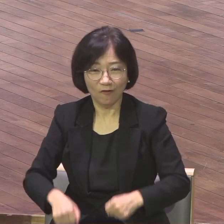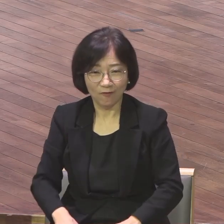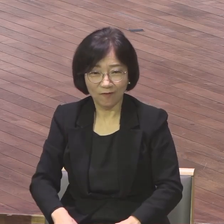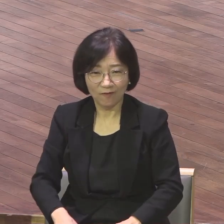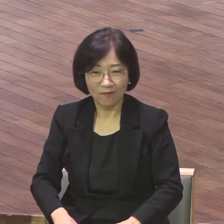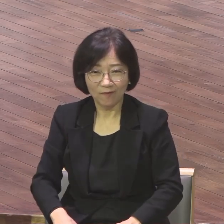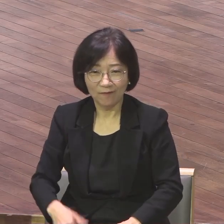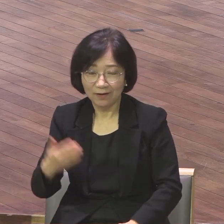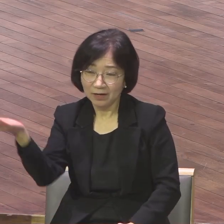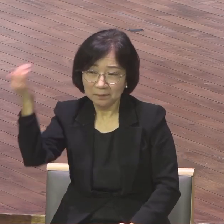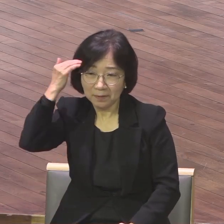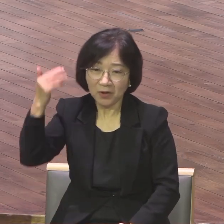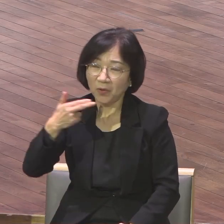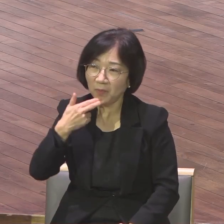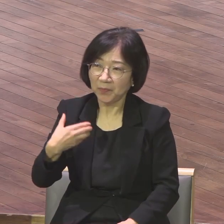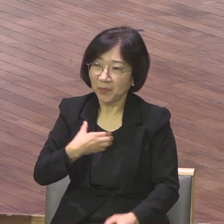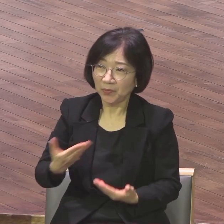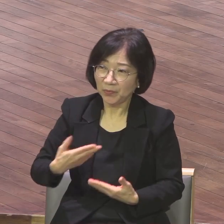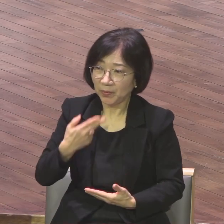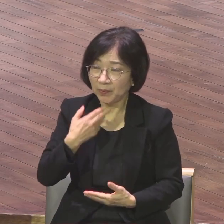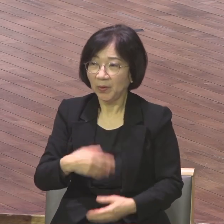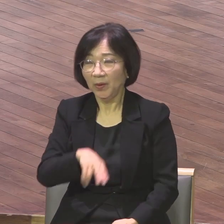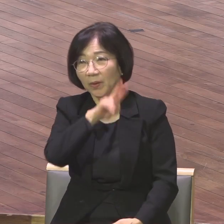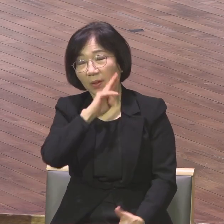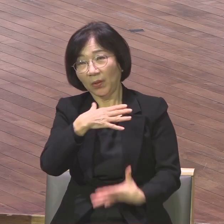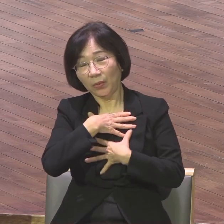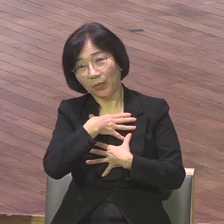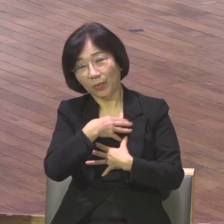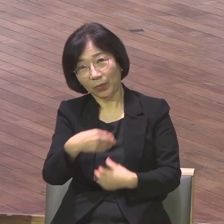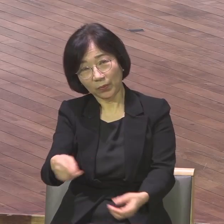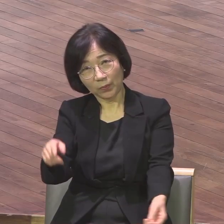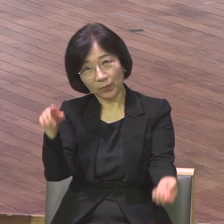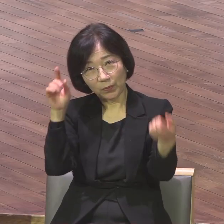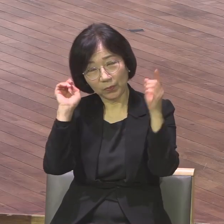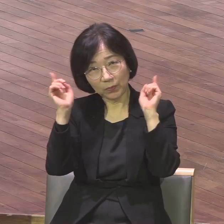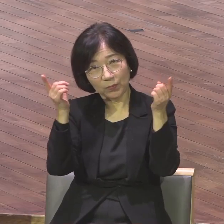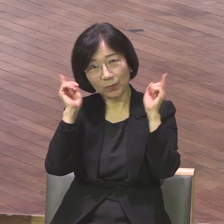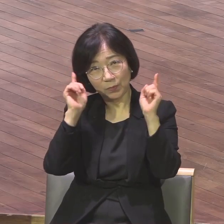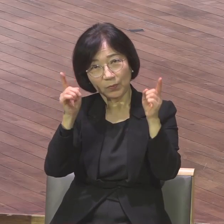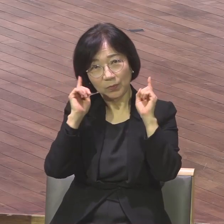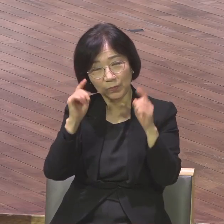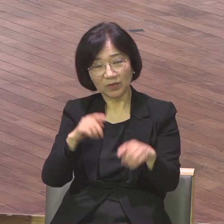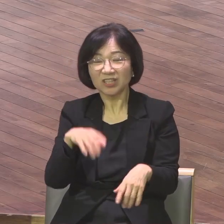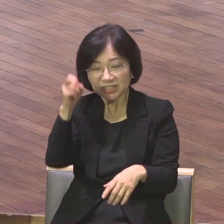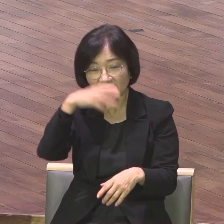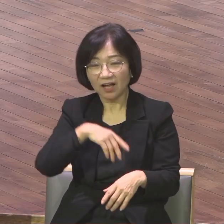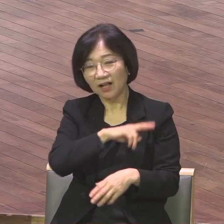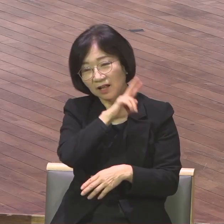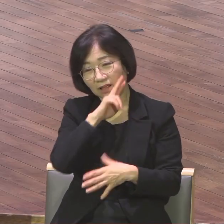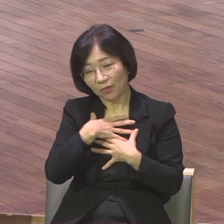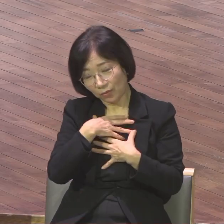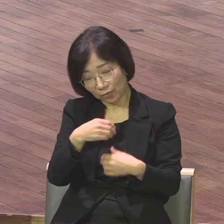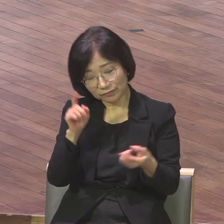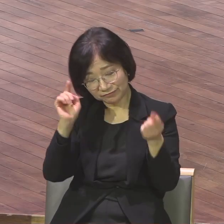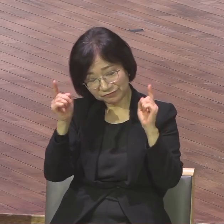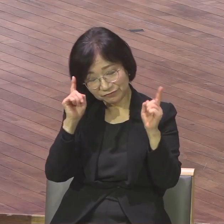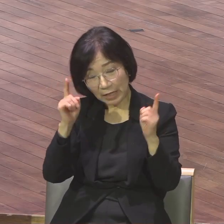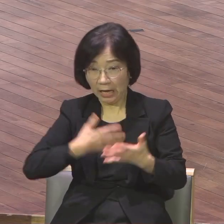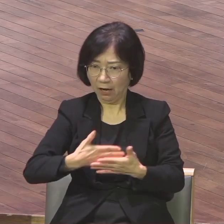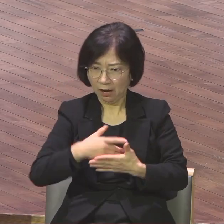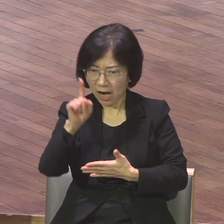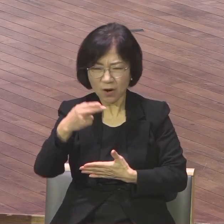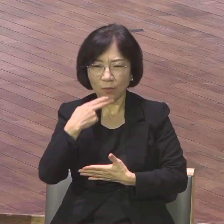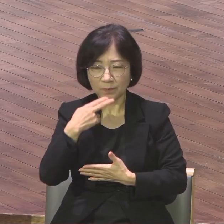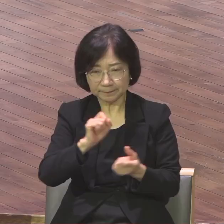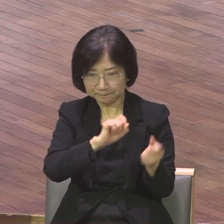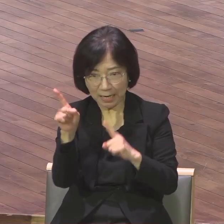얼마나 큰 축복인지 말이에요. 아무것도 안 하면 어떻게 돼요? 아무것도 안 하고 그냥 긴장이 풀리잖아요. 그냥